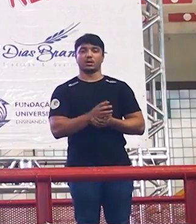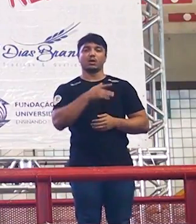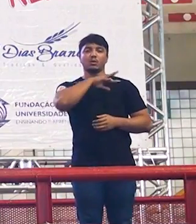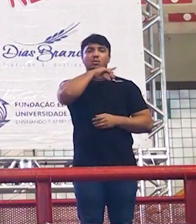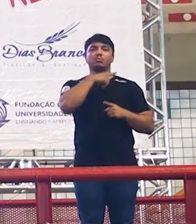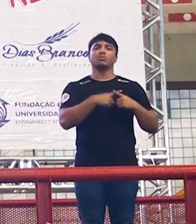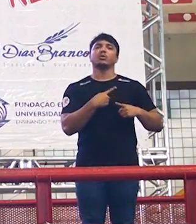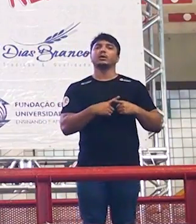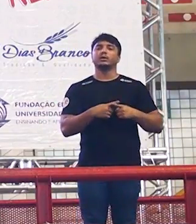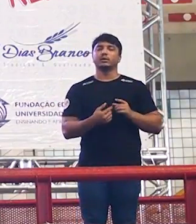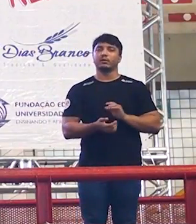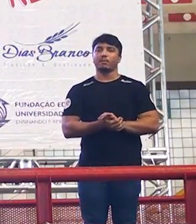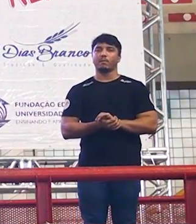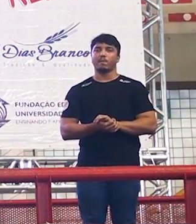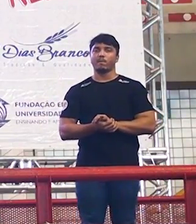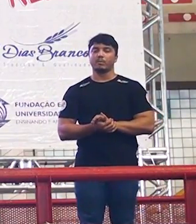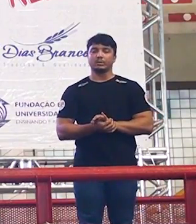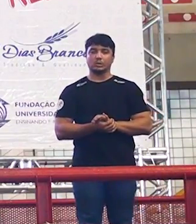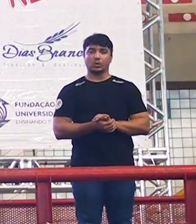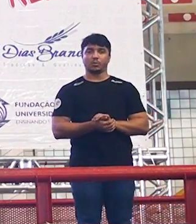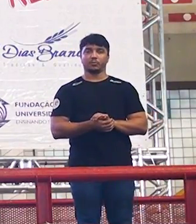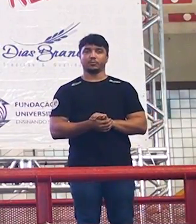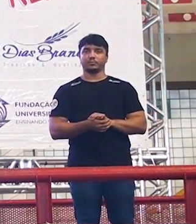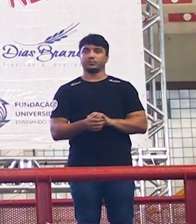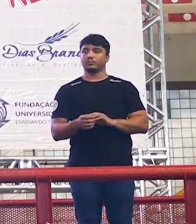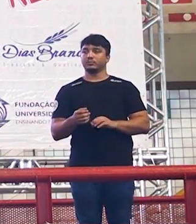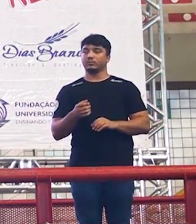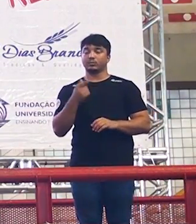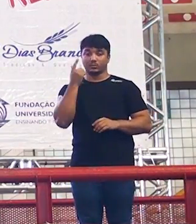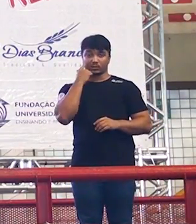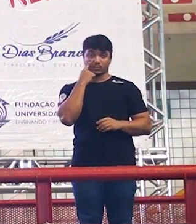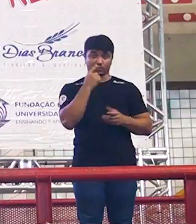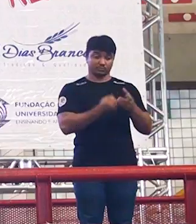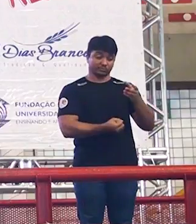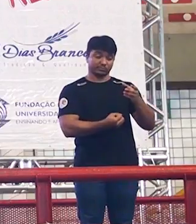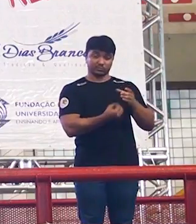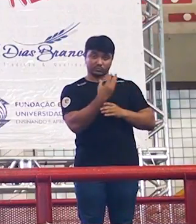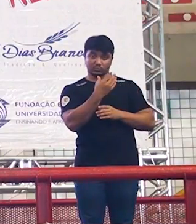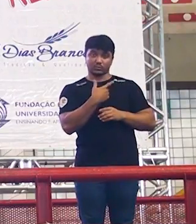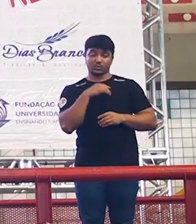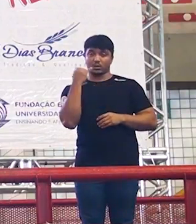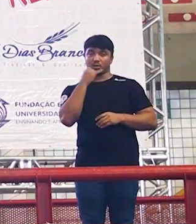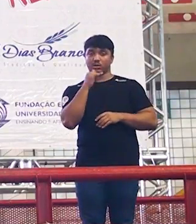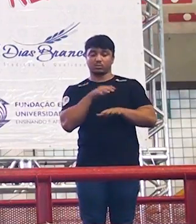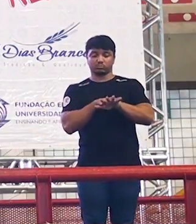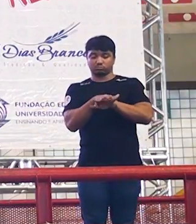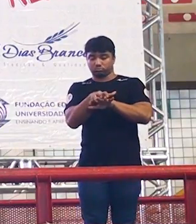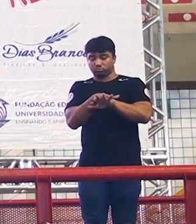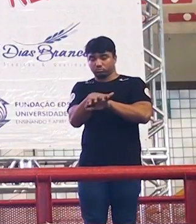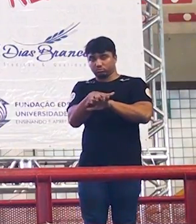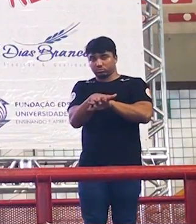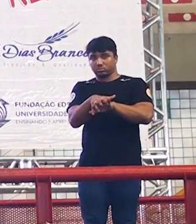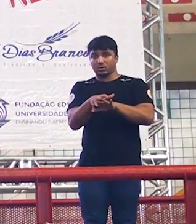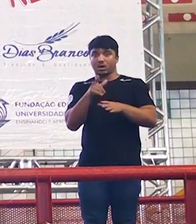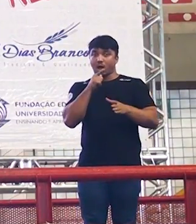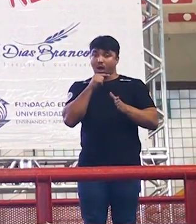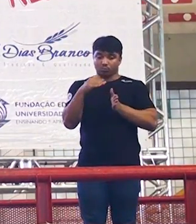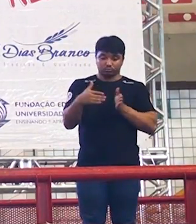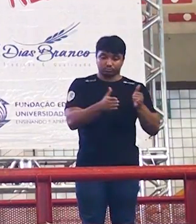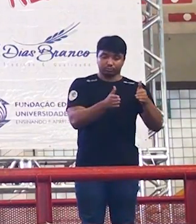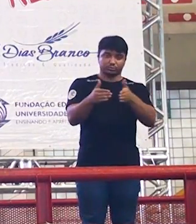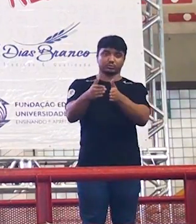Desvantagens: quando você vai construir uma usina hidrelétrica, você tem que mudar um curso d'água. Você tem que pegar um